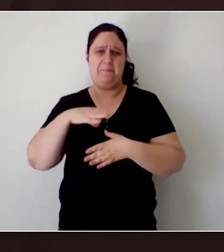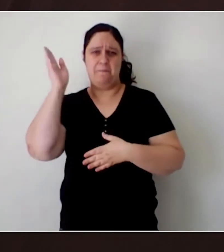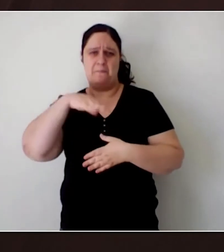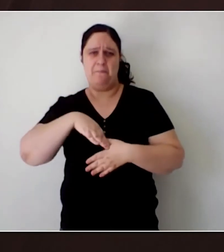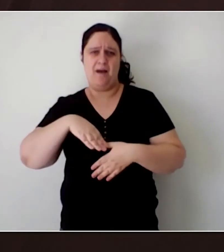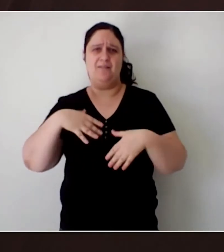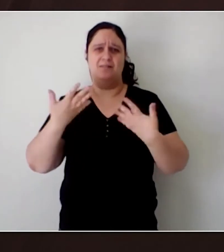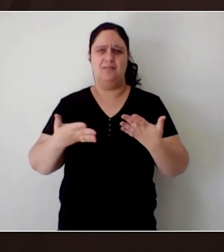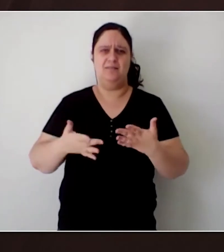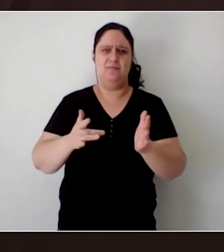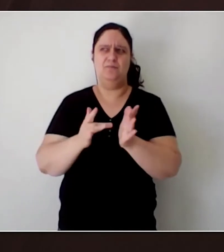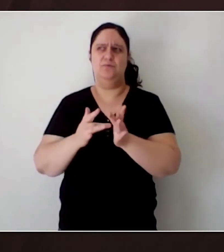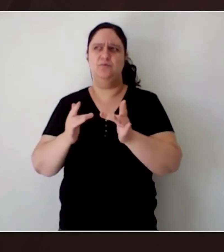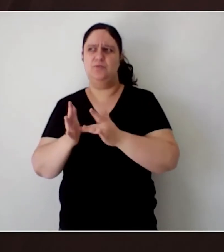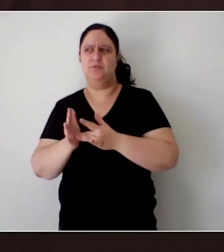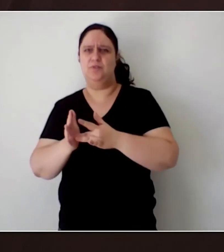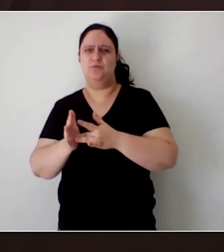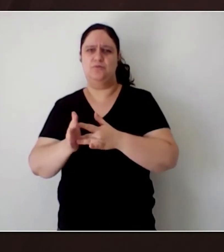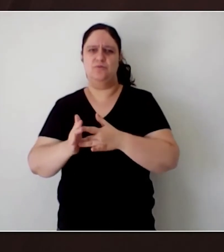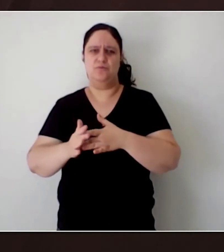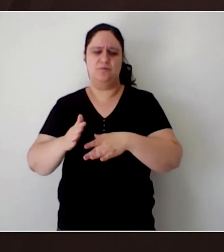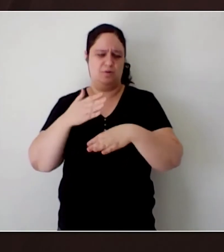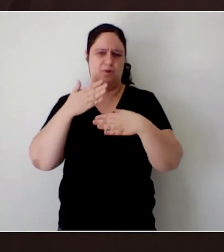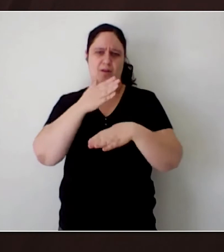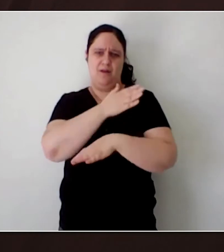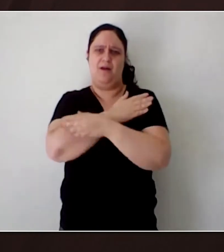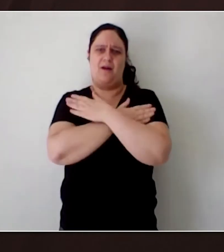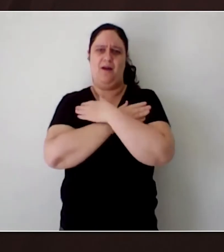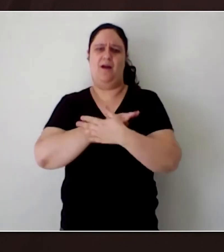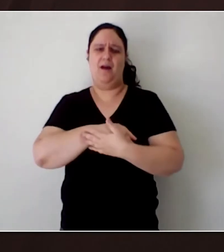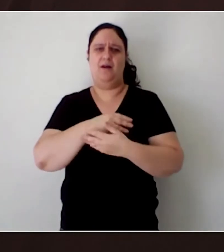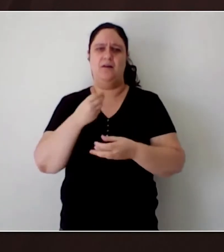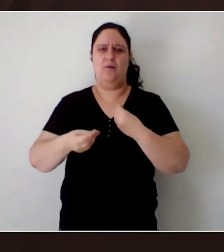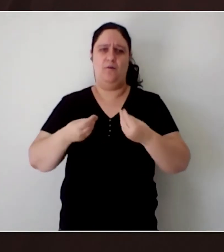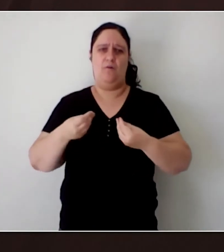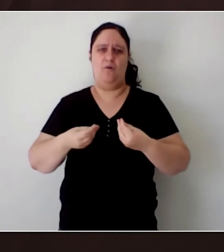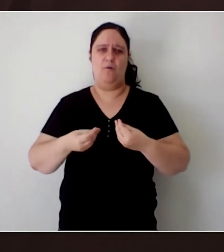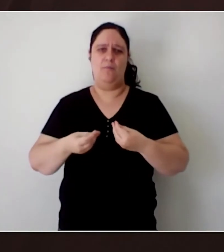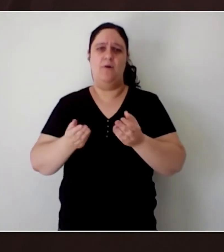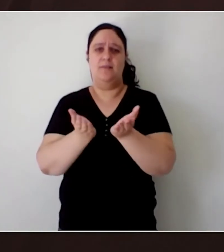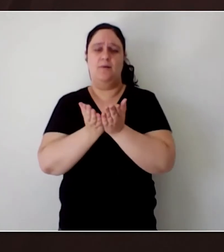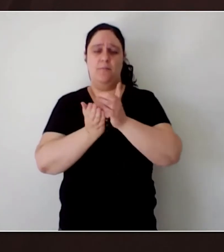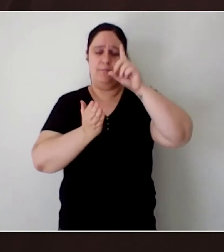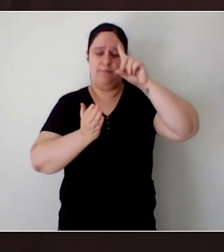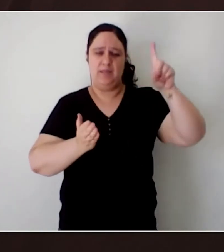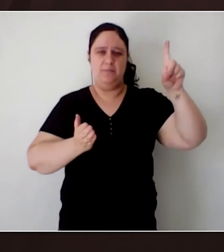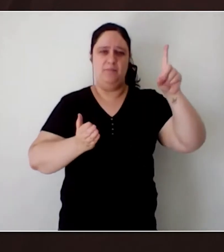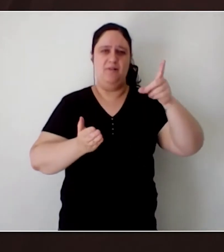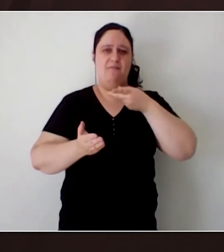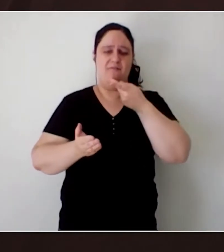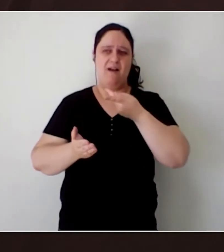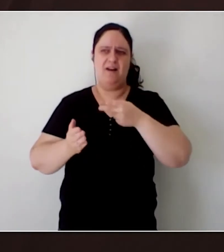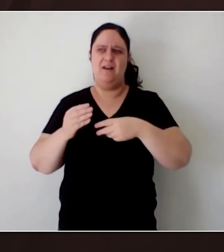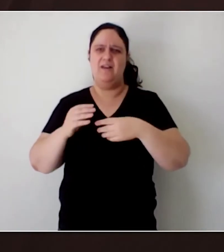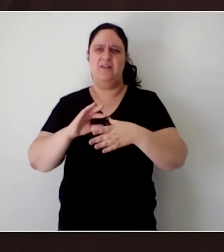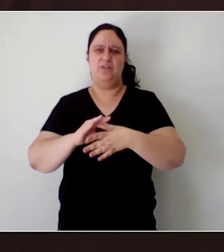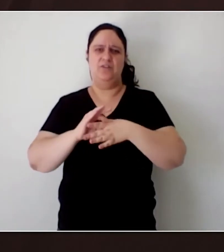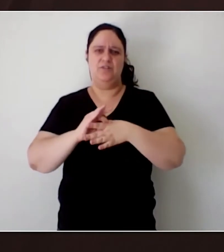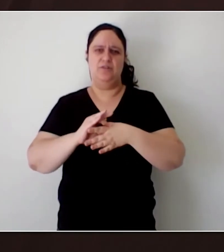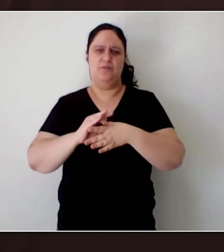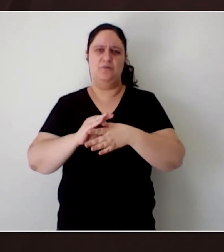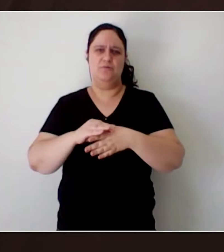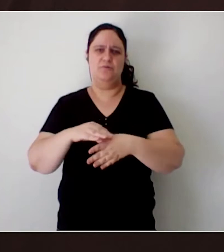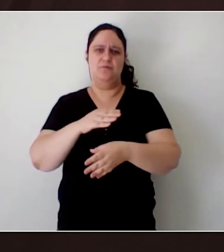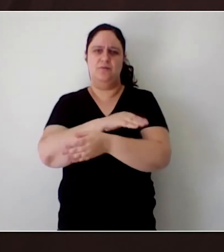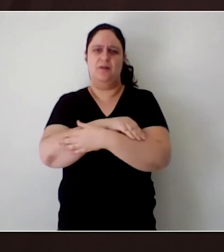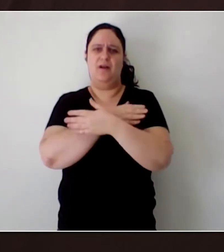verdade é como se fosse, e não é verdadeiro, não é verdadeiramente vindo em carne, sabe? Por isso vem a palavra docetismo.